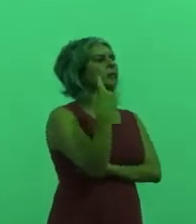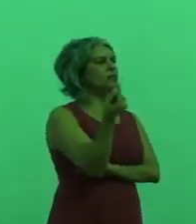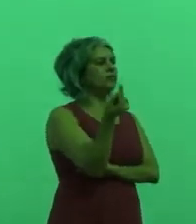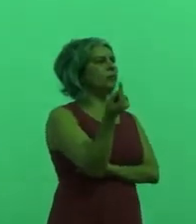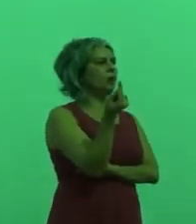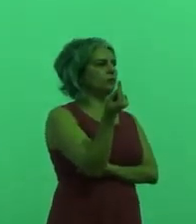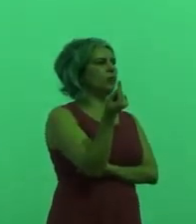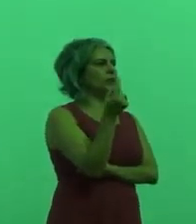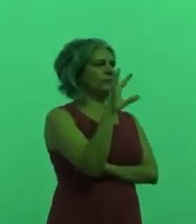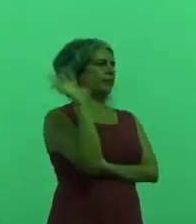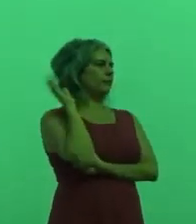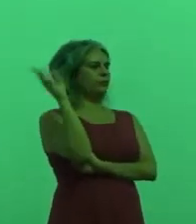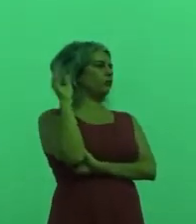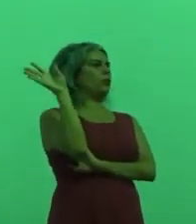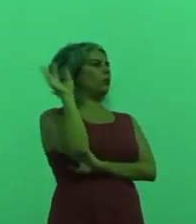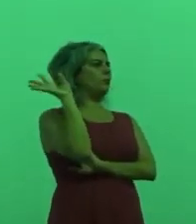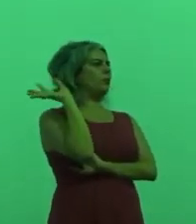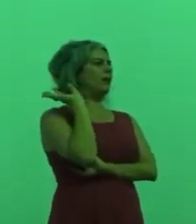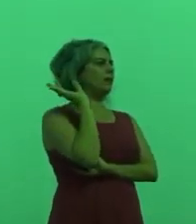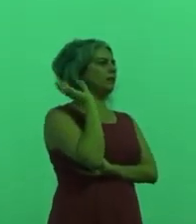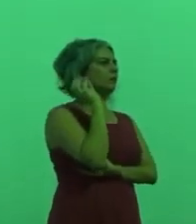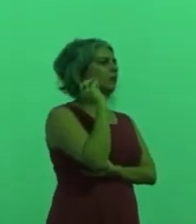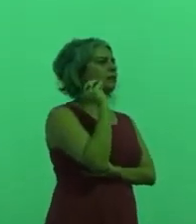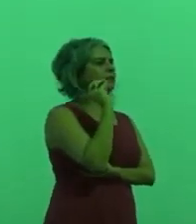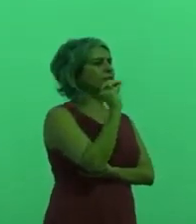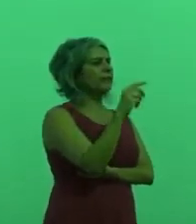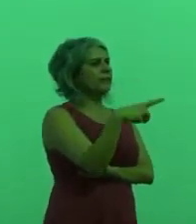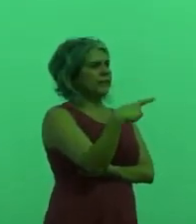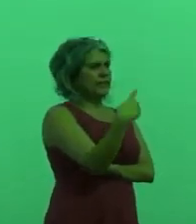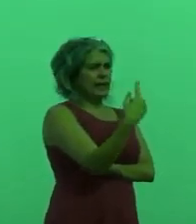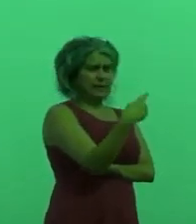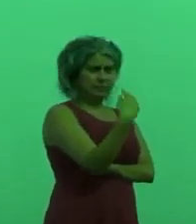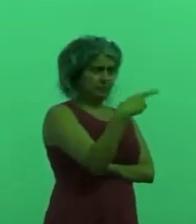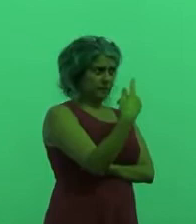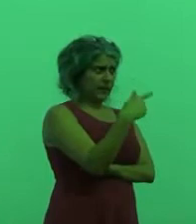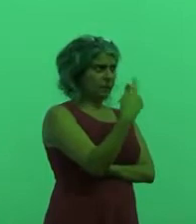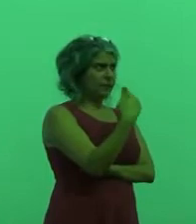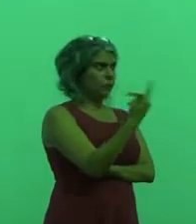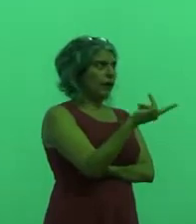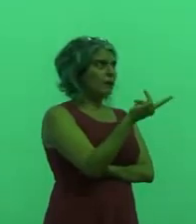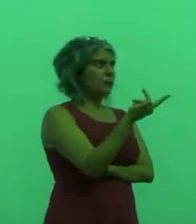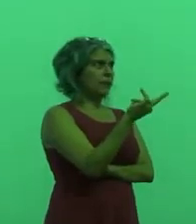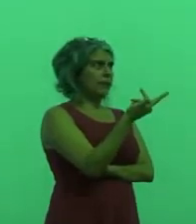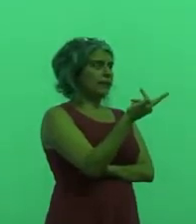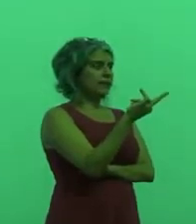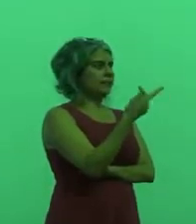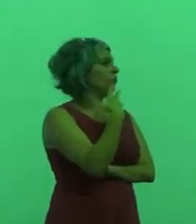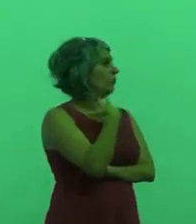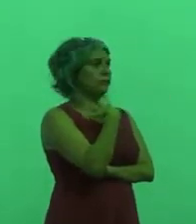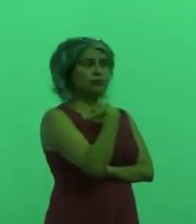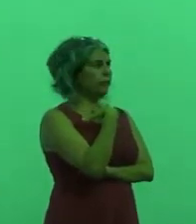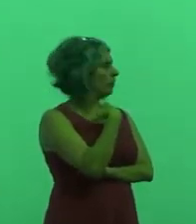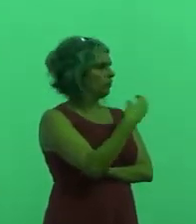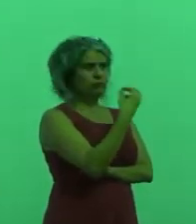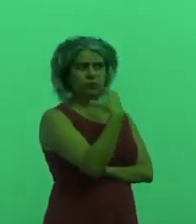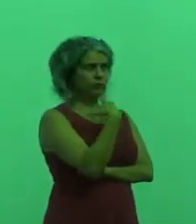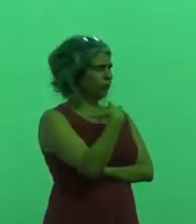e fabulações, né? Que ficou só com umas palavrinhas para o cara. A Patuá, me parece, eu estou olhando de fora, eu não sou autora da